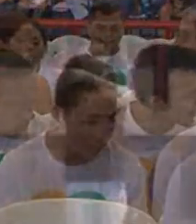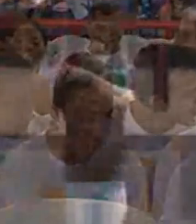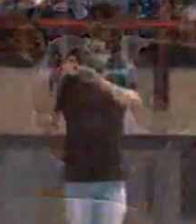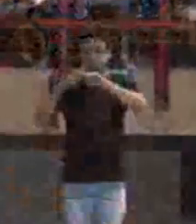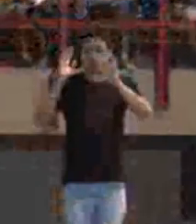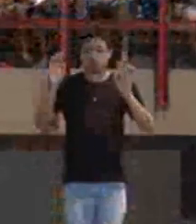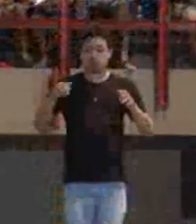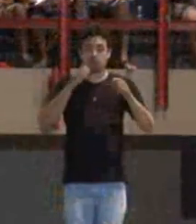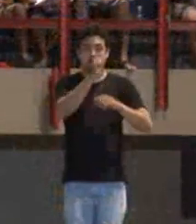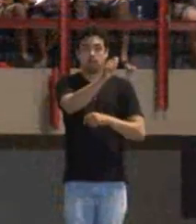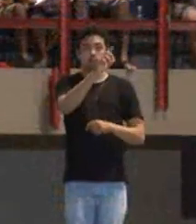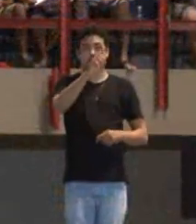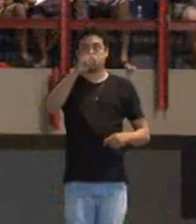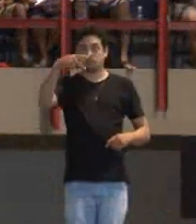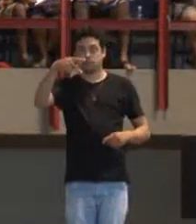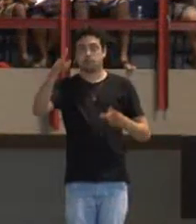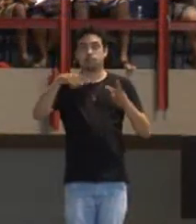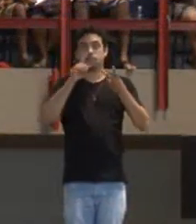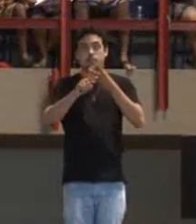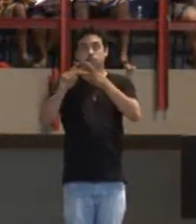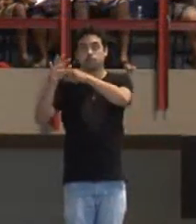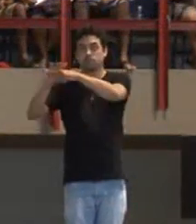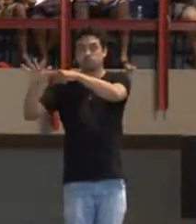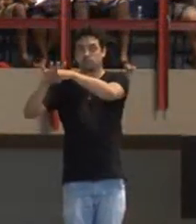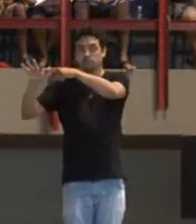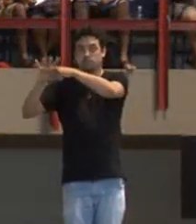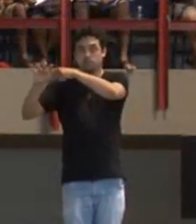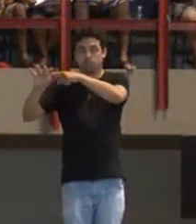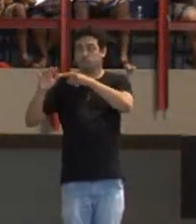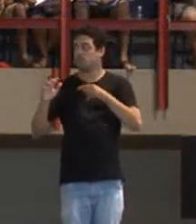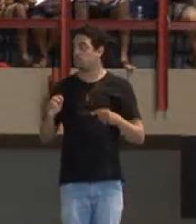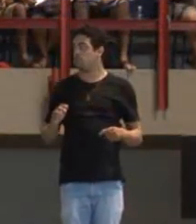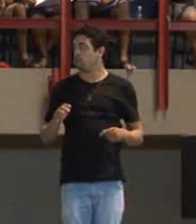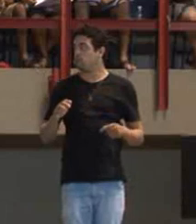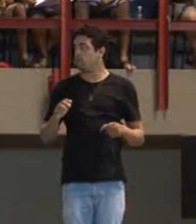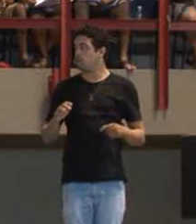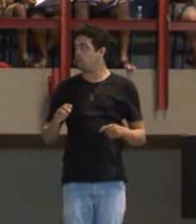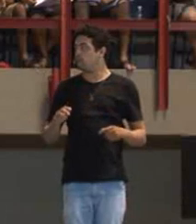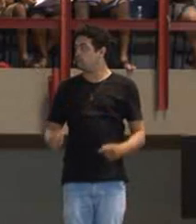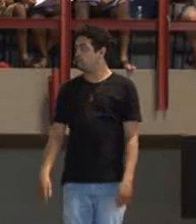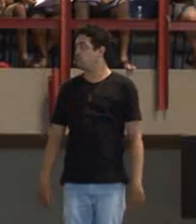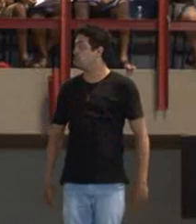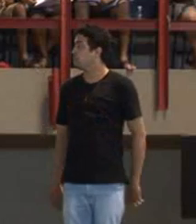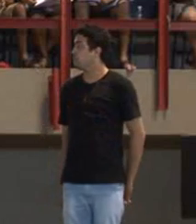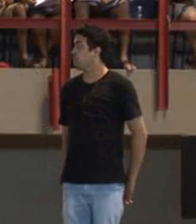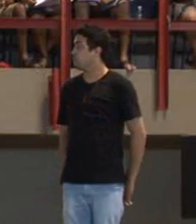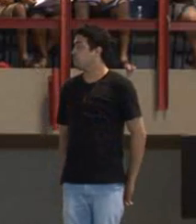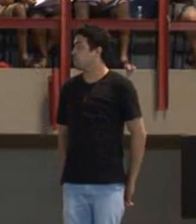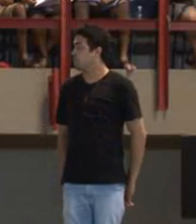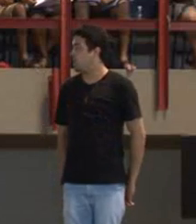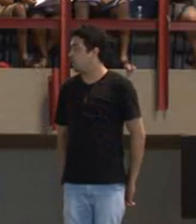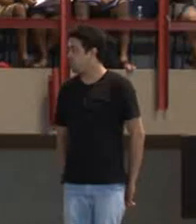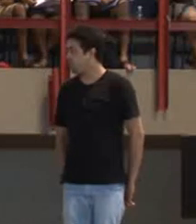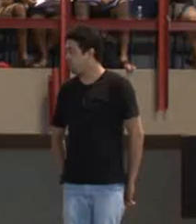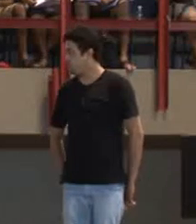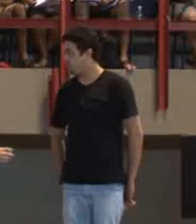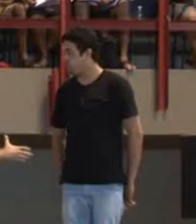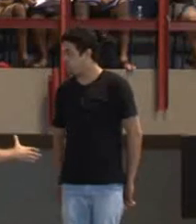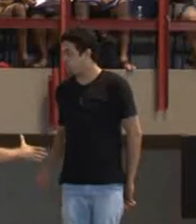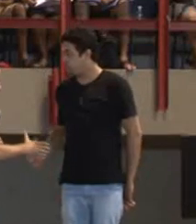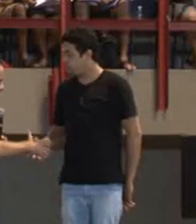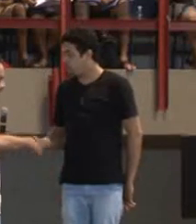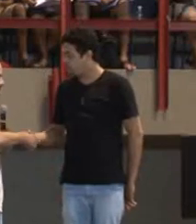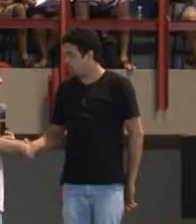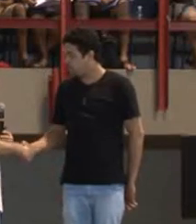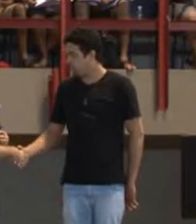da DDP e da corrente. Eu preciso te perguntar uma coisa. Como é teu nome?